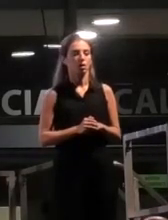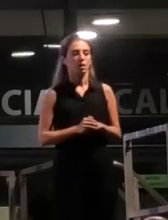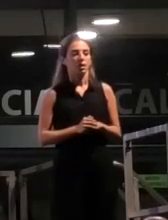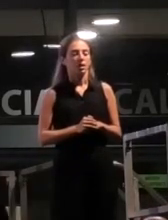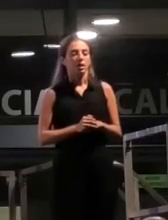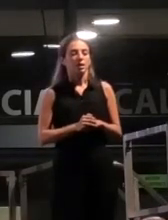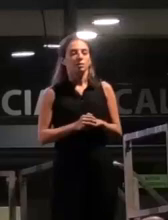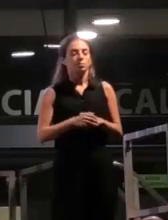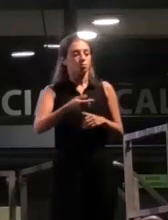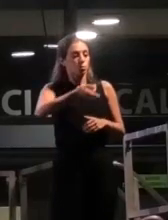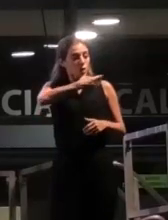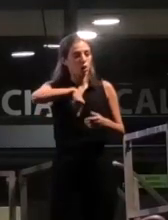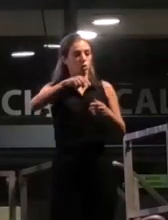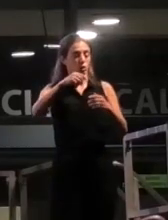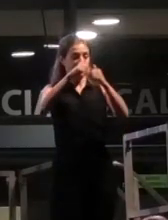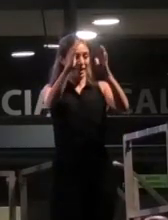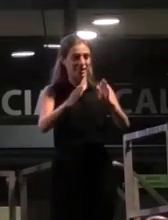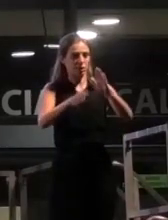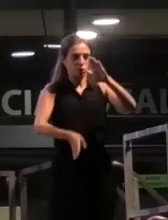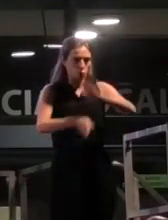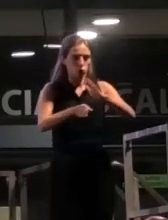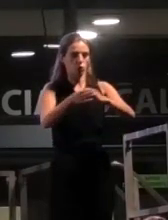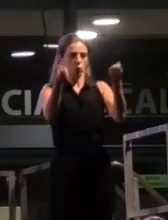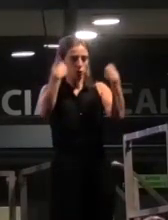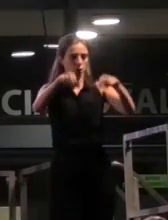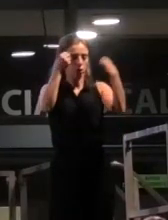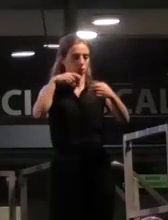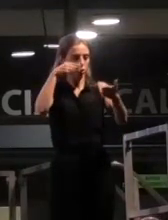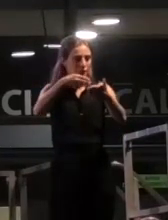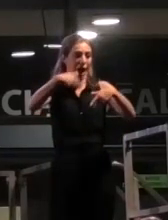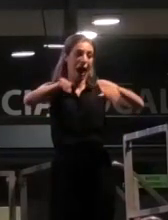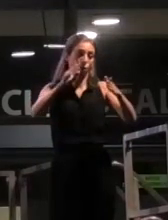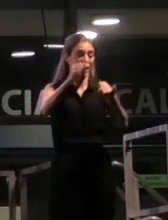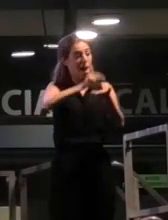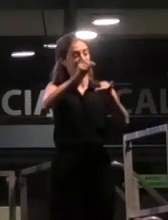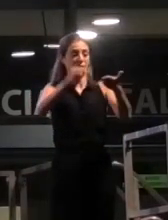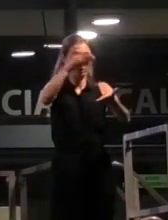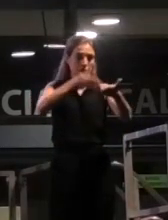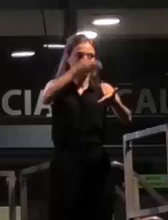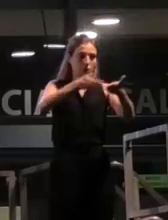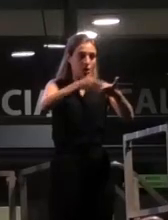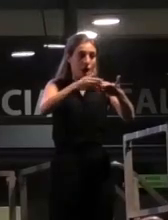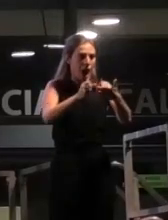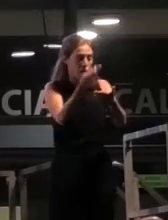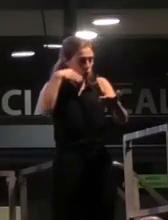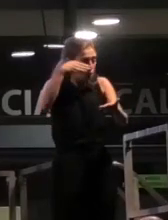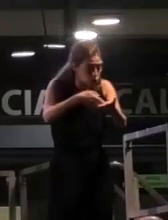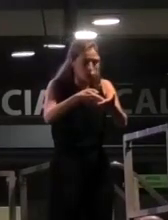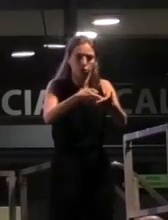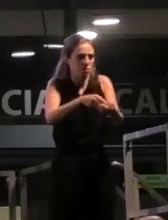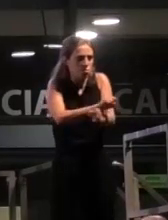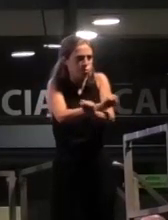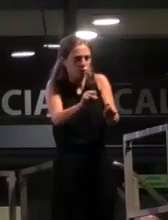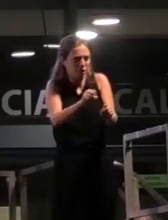La seva activitat, tot i les traves burocràtiques de les administracions, algunes incomprensibles per